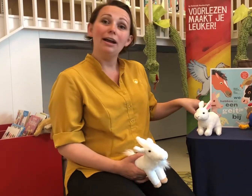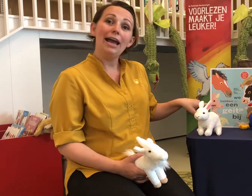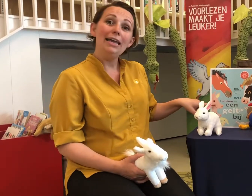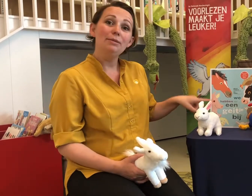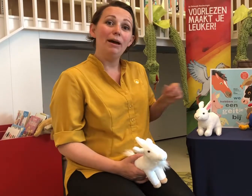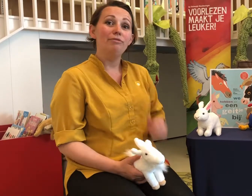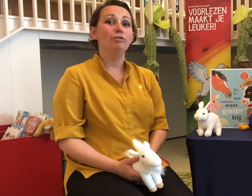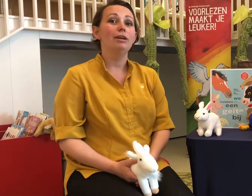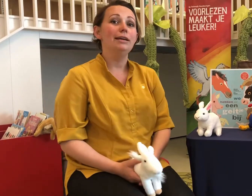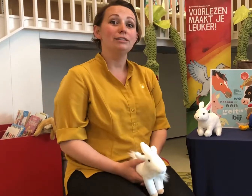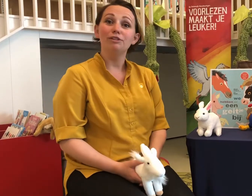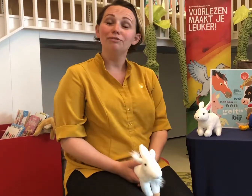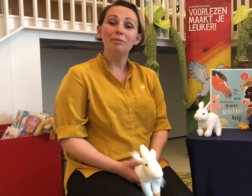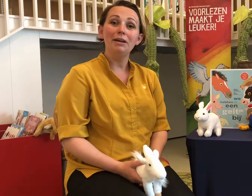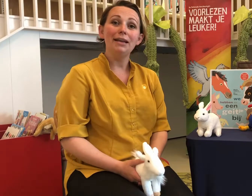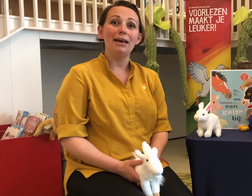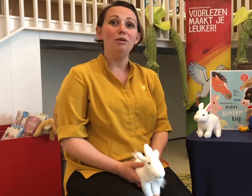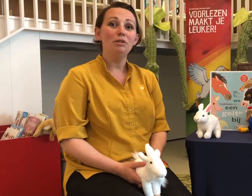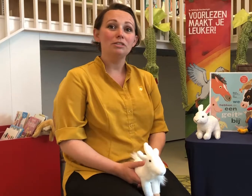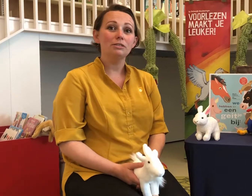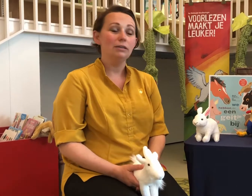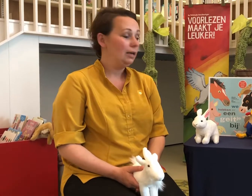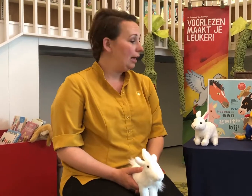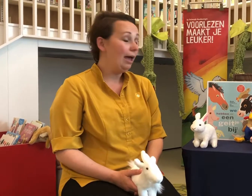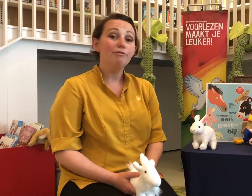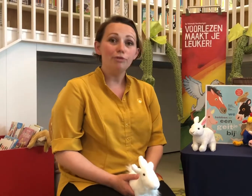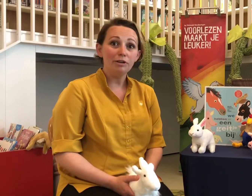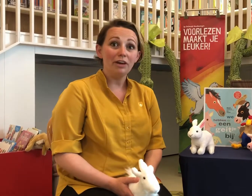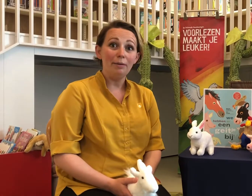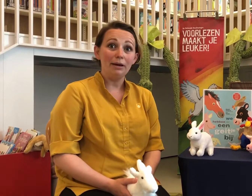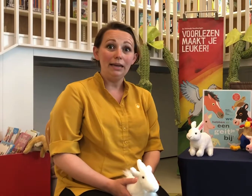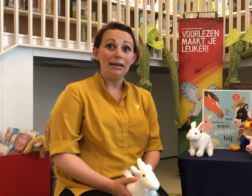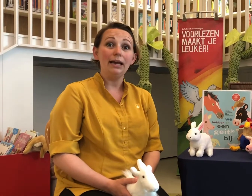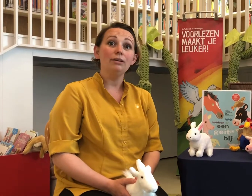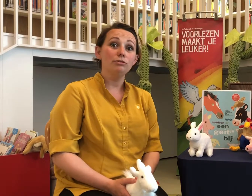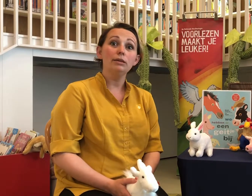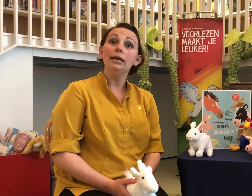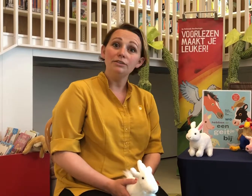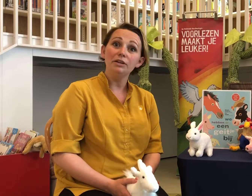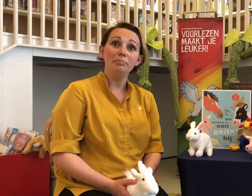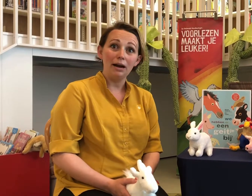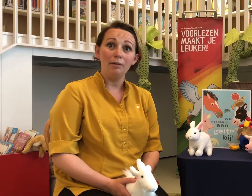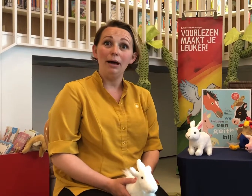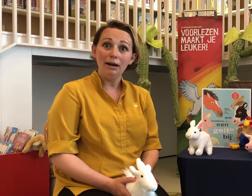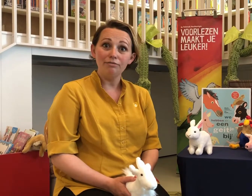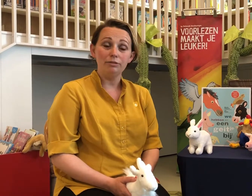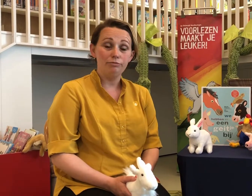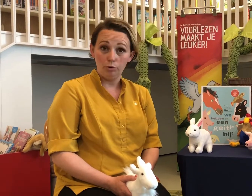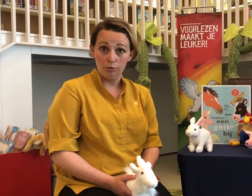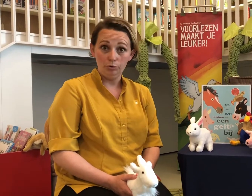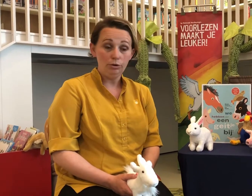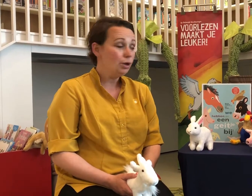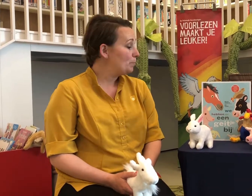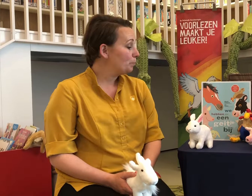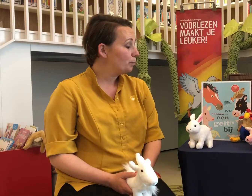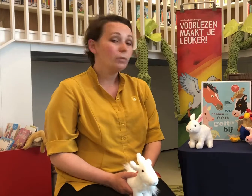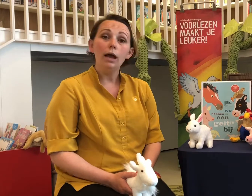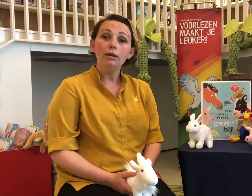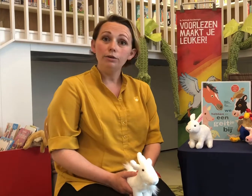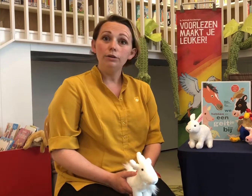geitje bij voorlezen van Mariette Huijberts. En voordat we gaan beginnen ga ik natuurlijk eerst weer een paar gebaren voordoen en dan kunnen jullie